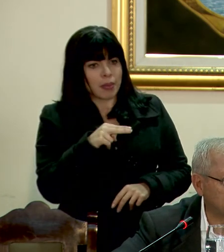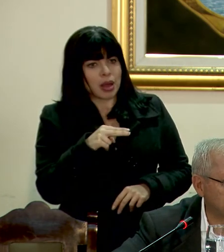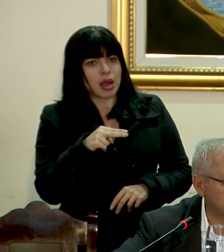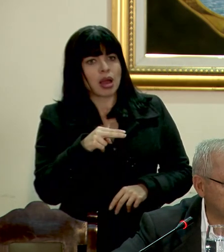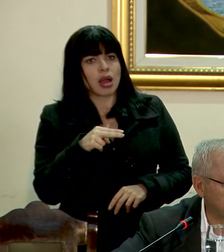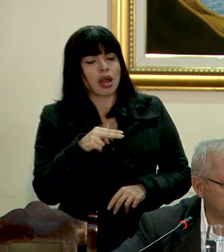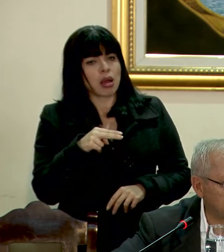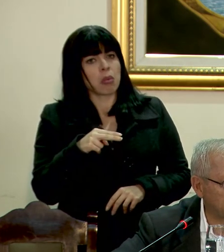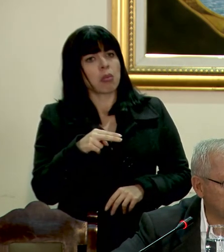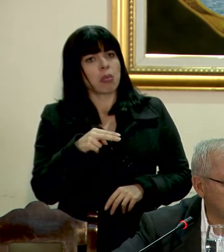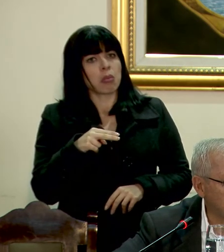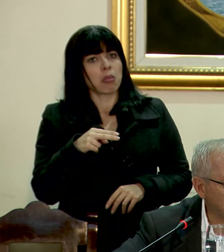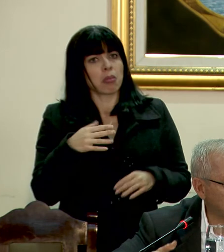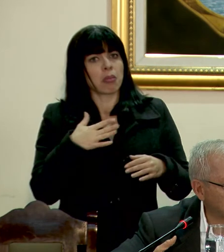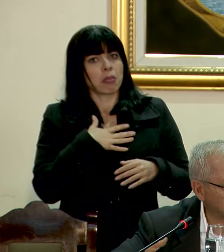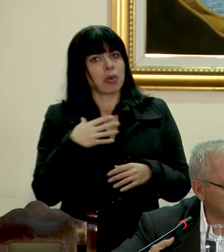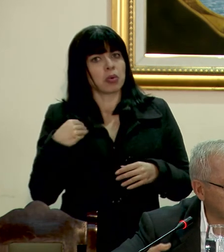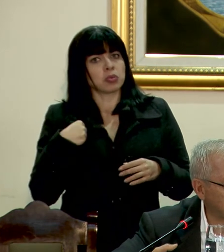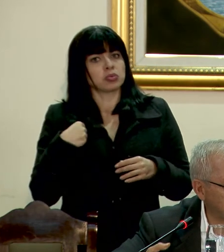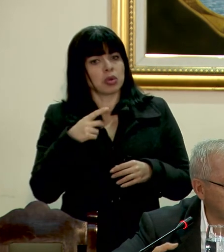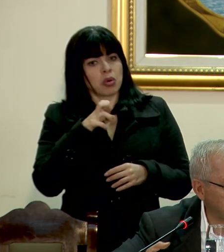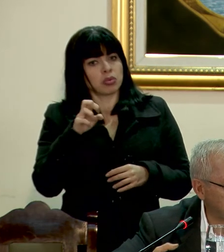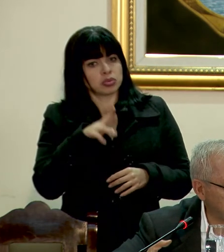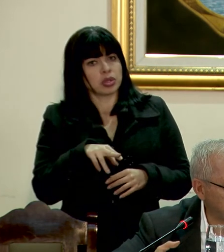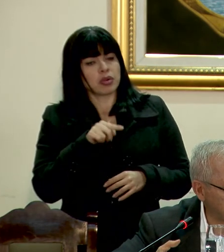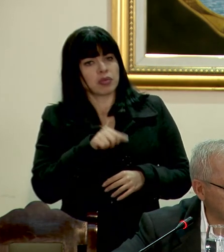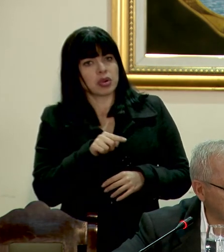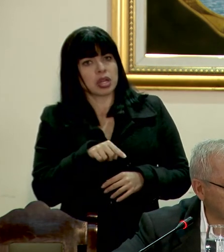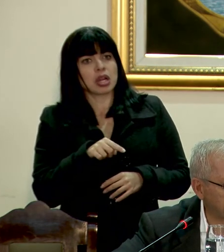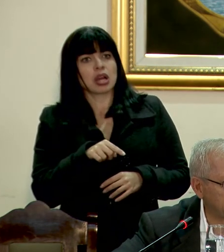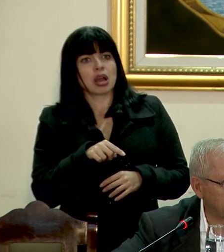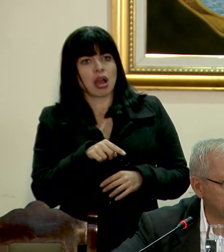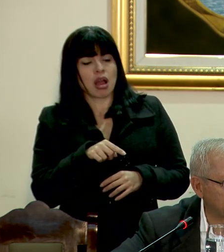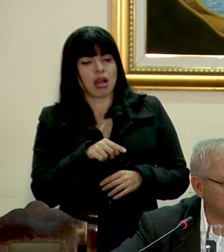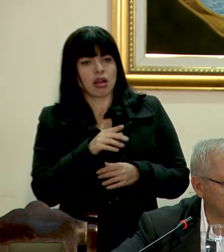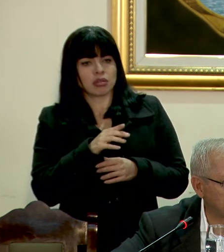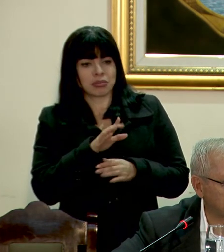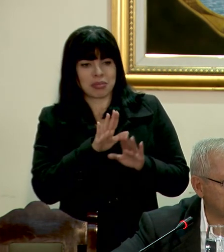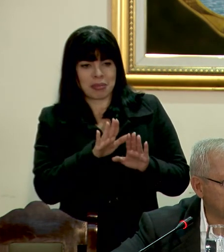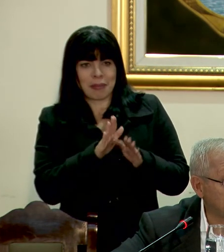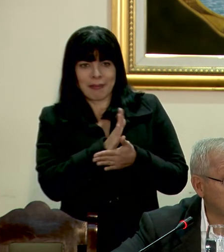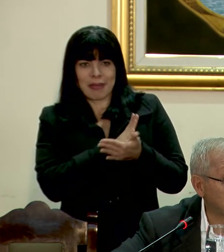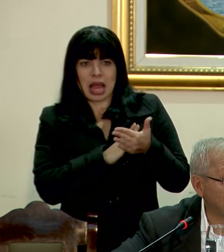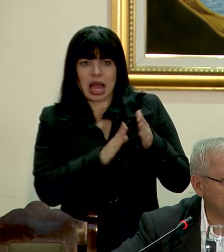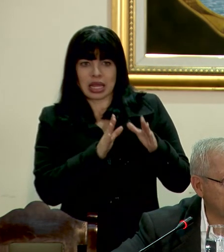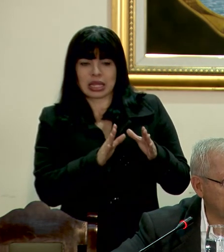han visto con agrado cómo Costa Rica en esta parte de lo que son